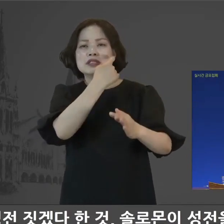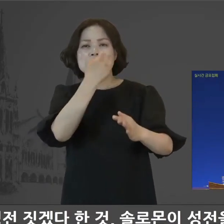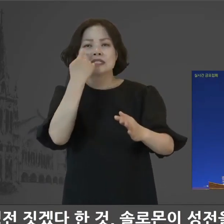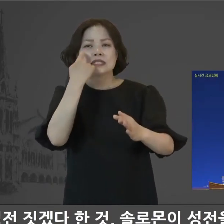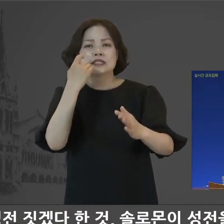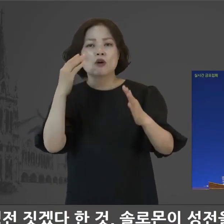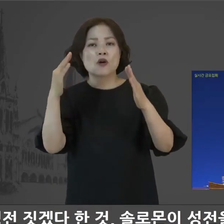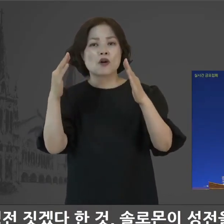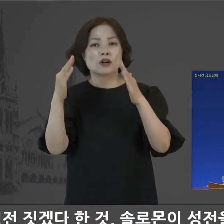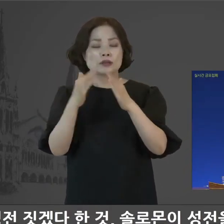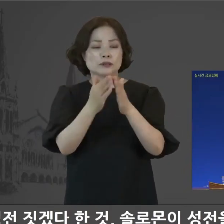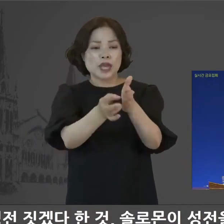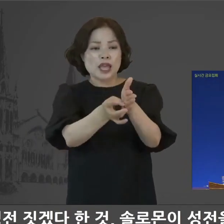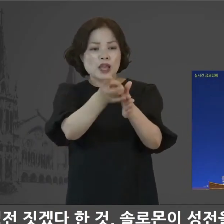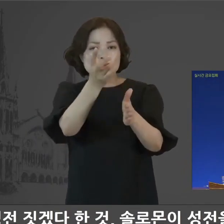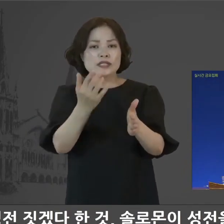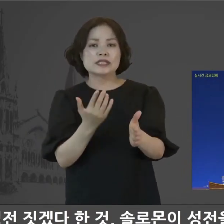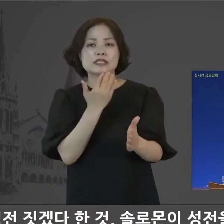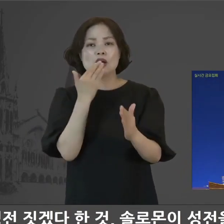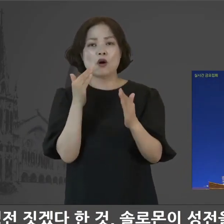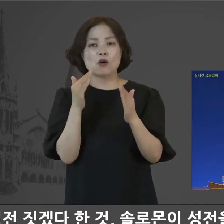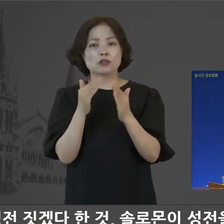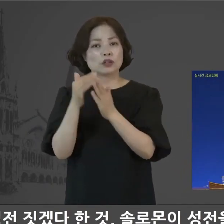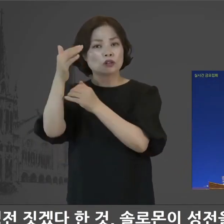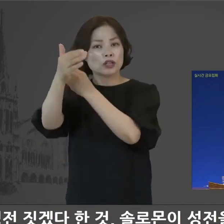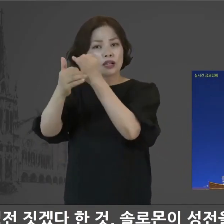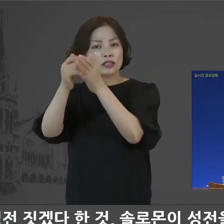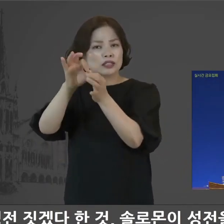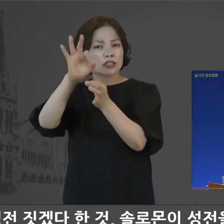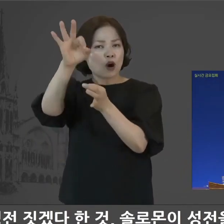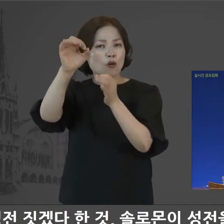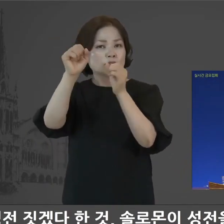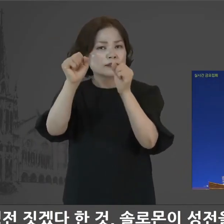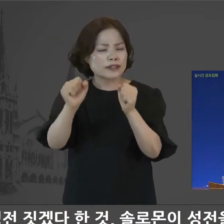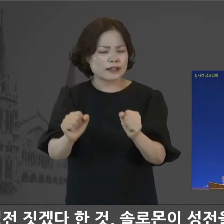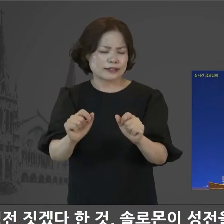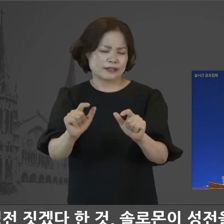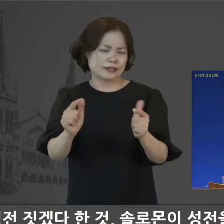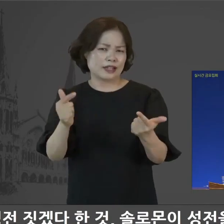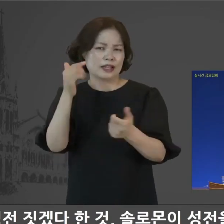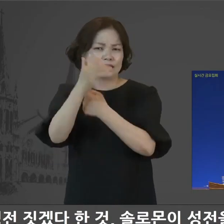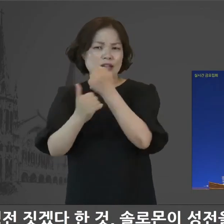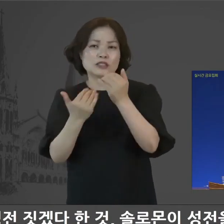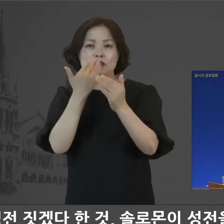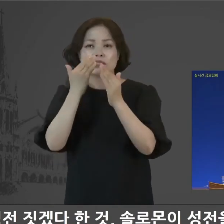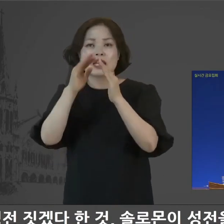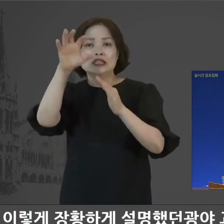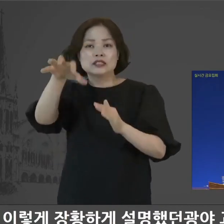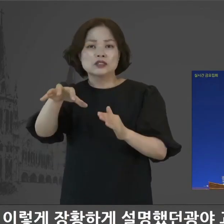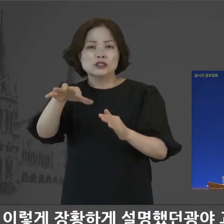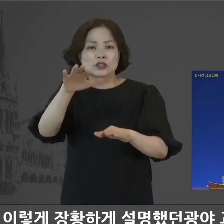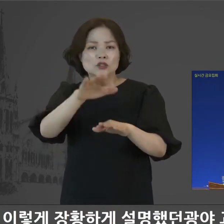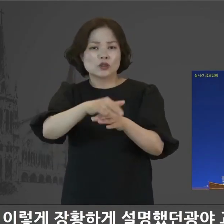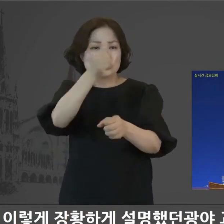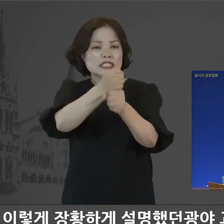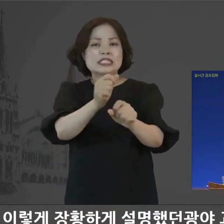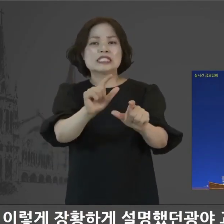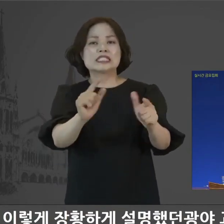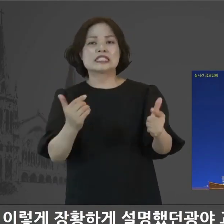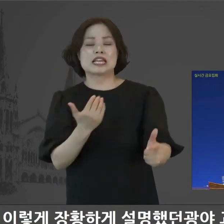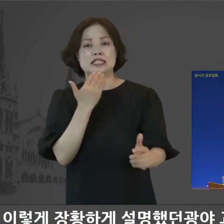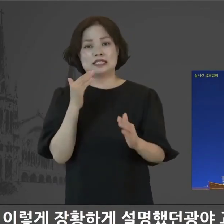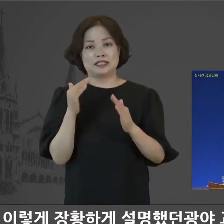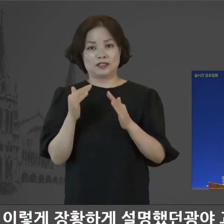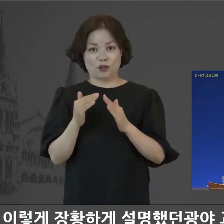장막, 예루살렘 성전에 하나님이 영원히 계시는 것이 아니라 하나님이 계시는 곳은 손으로 짓지 아니한